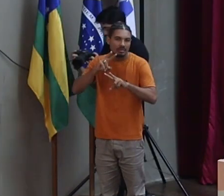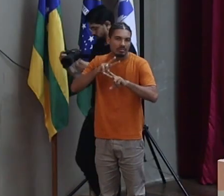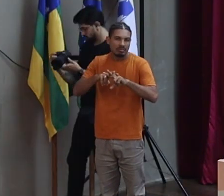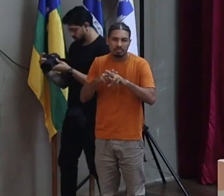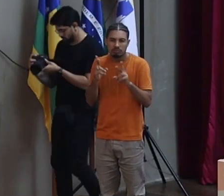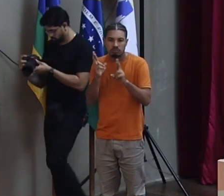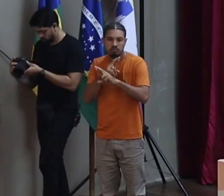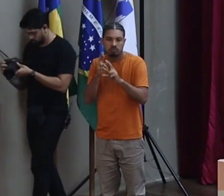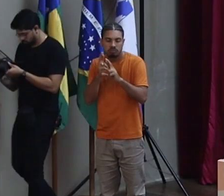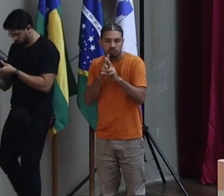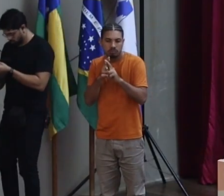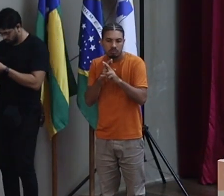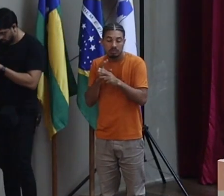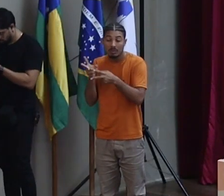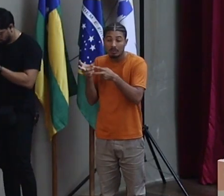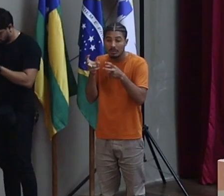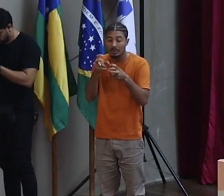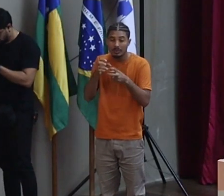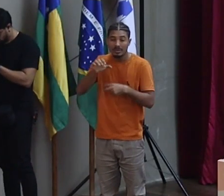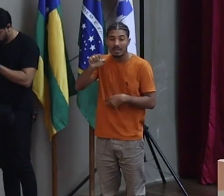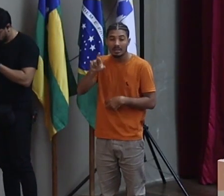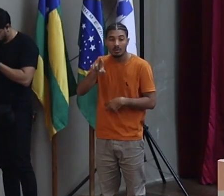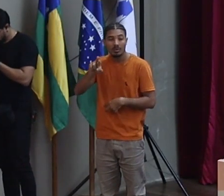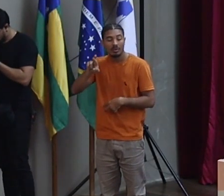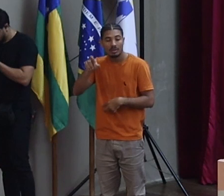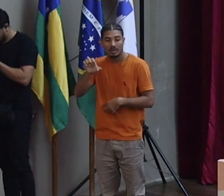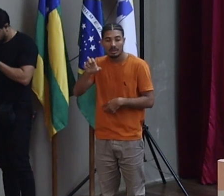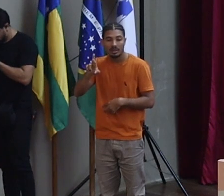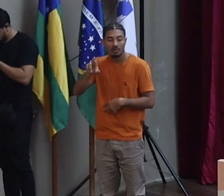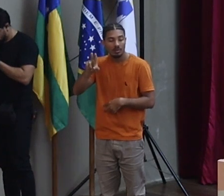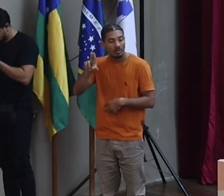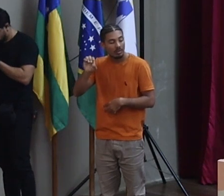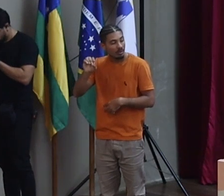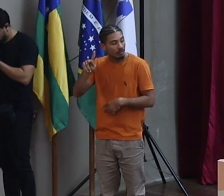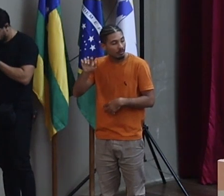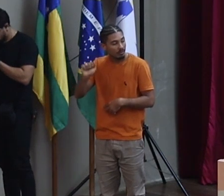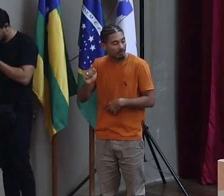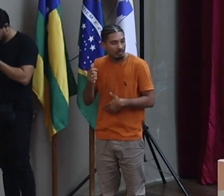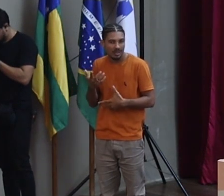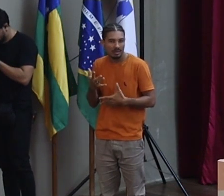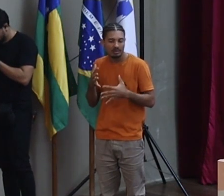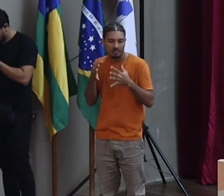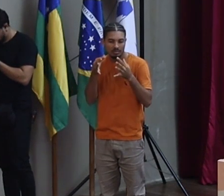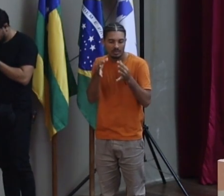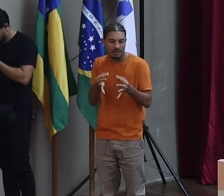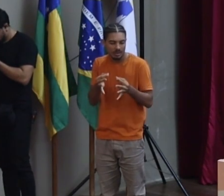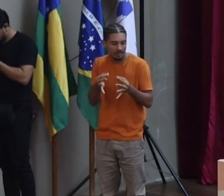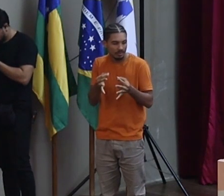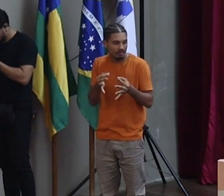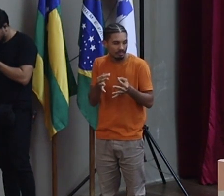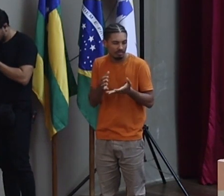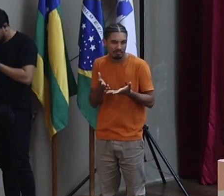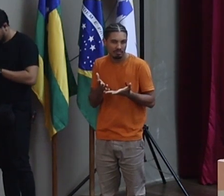relacionada ao olhar eurocêntrico, ao olhar, sei lá,